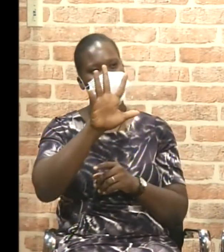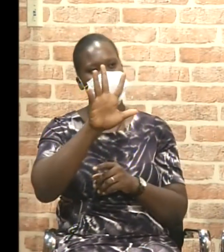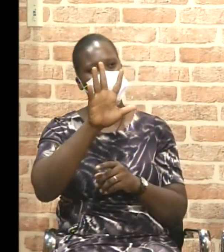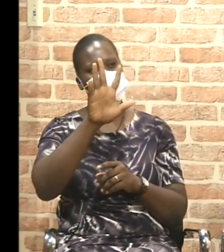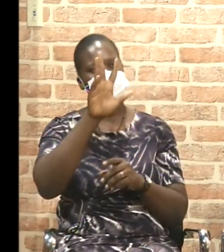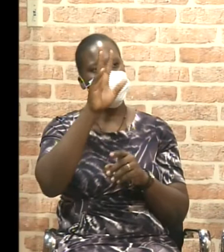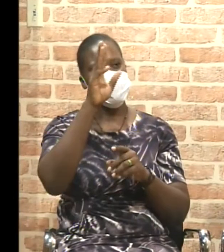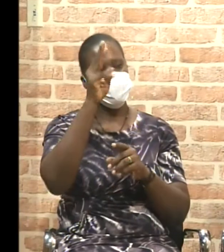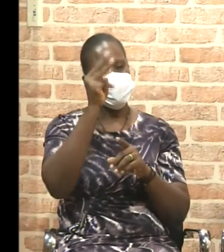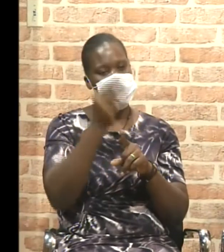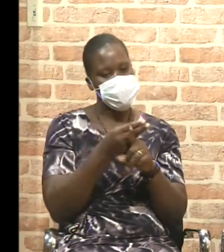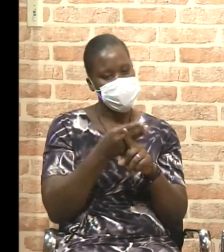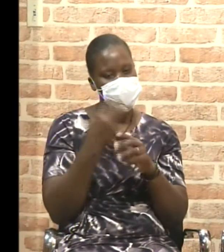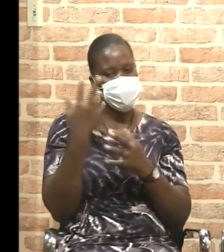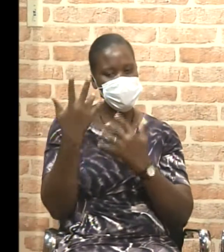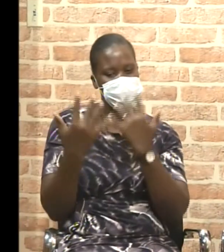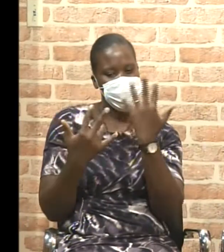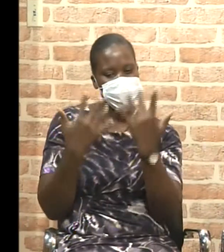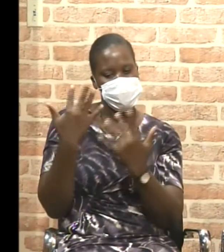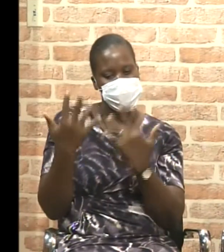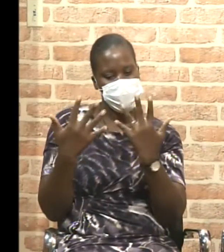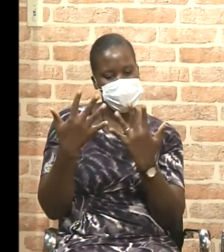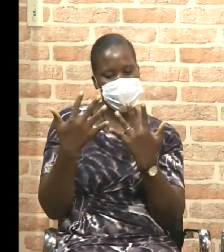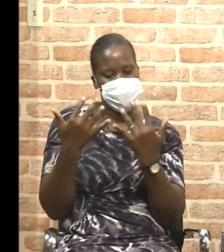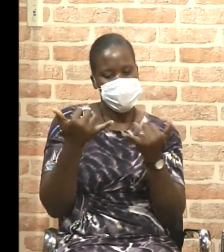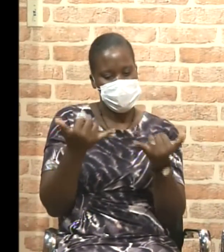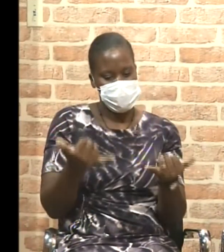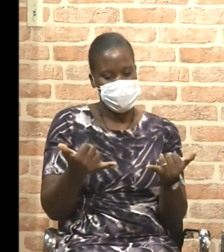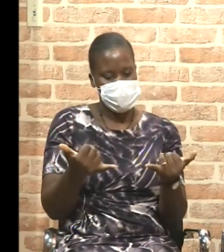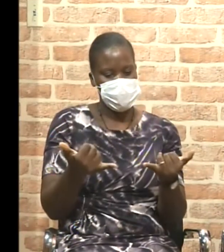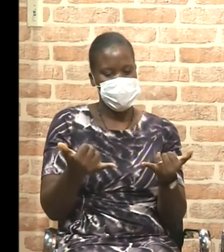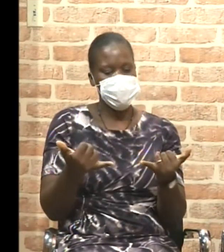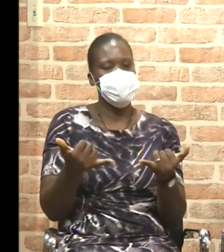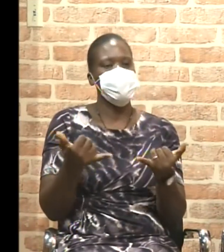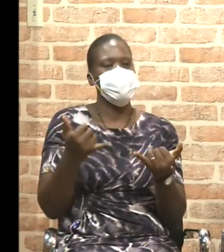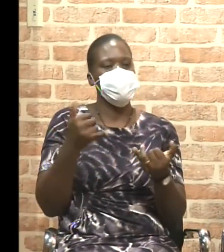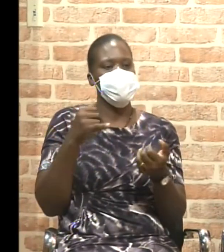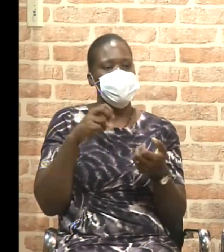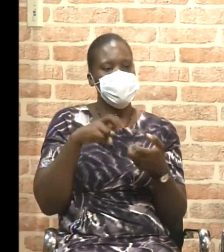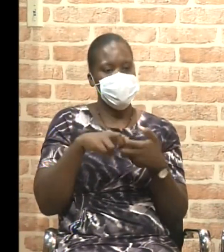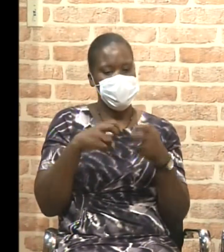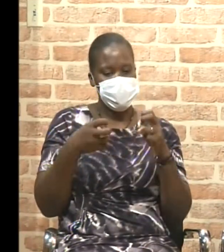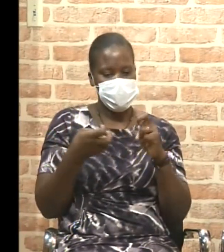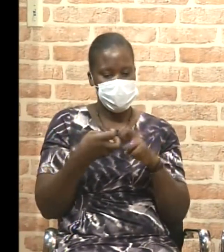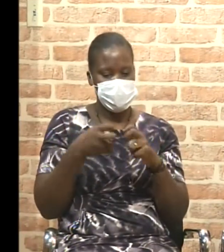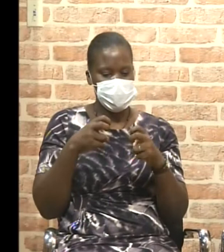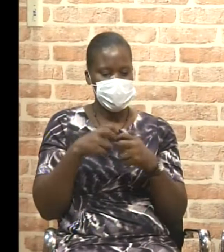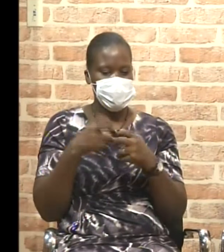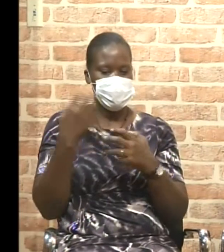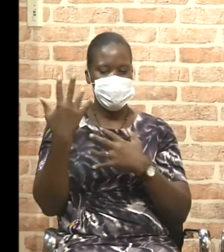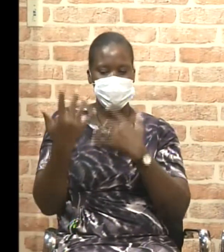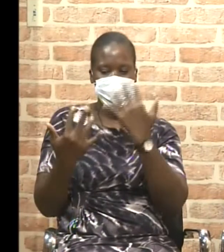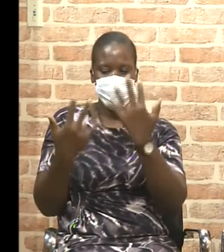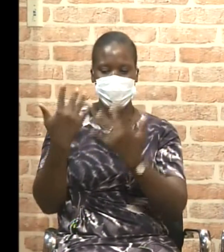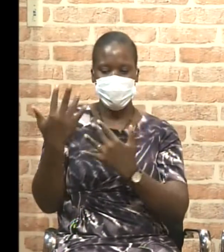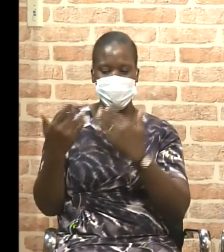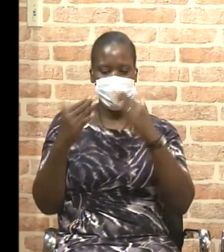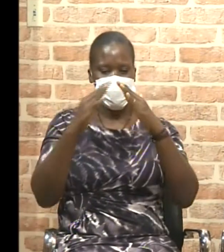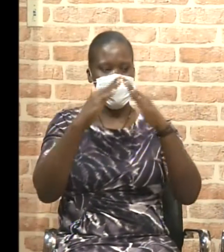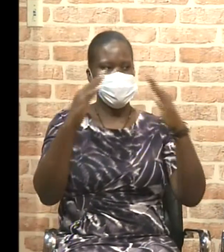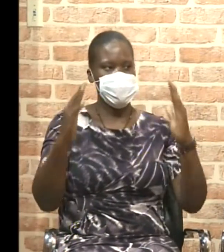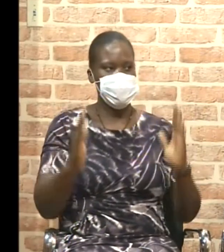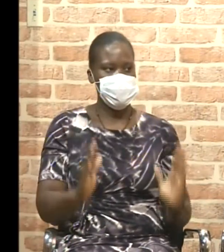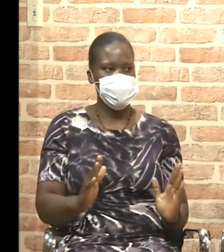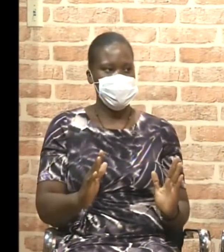que la situation vient plus compliquée parce que gagné au moins 16 monde qui perd du shelter qui boule avec tout ce qui a été gagné. Bah